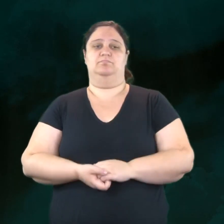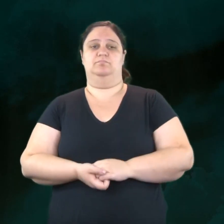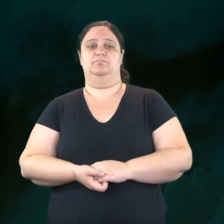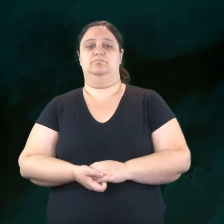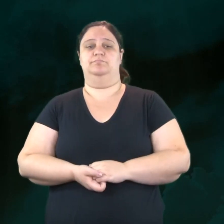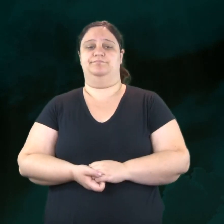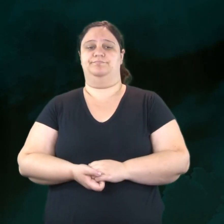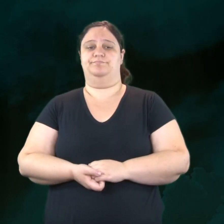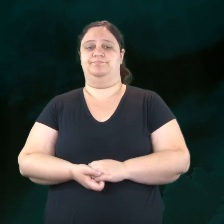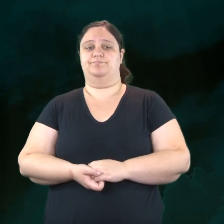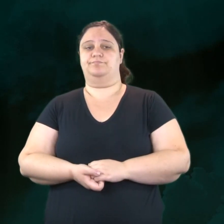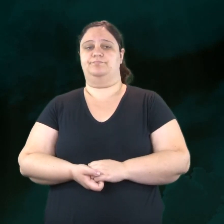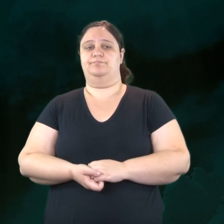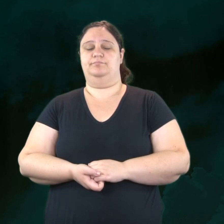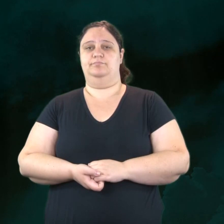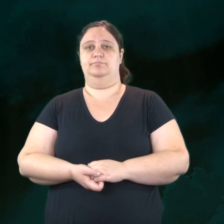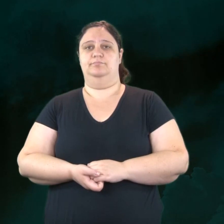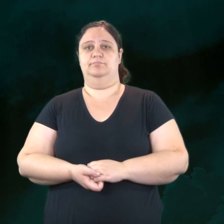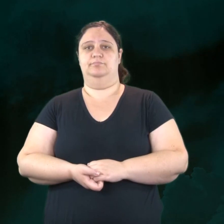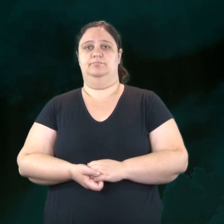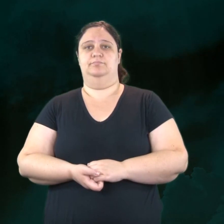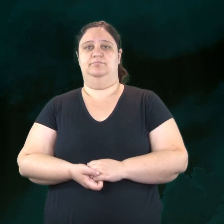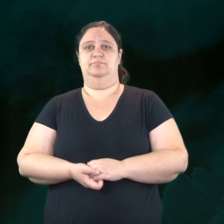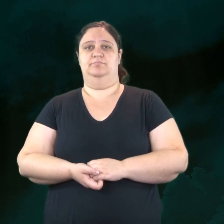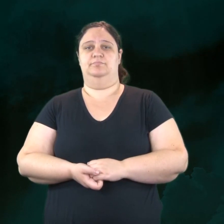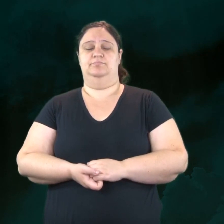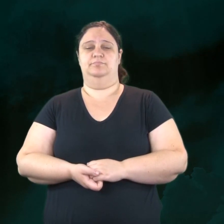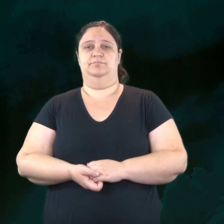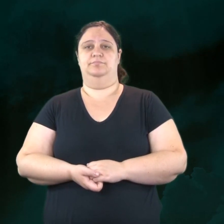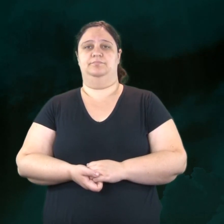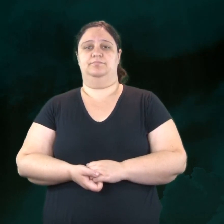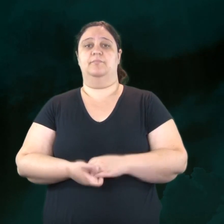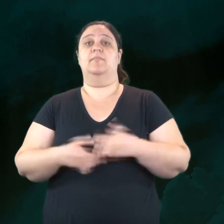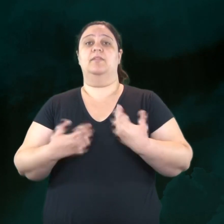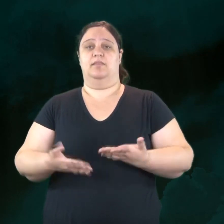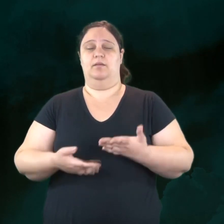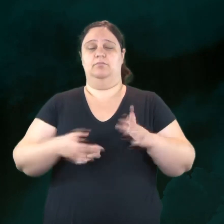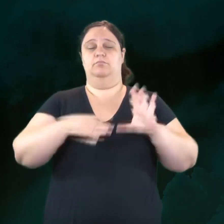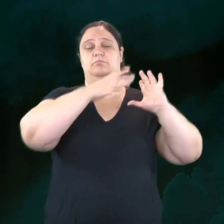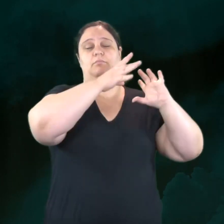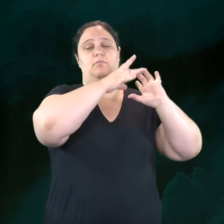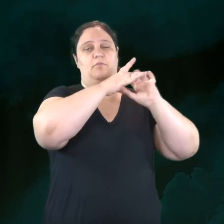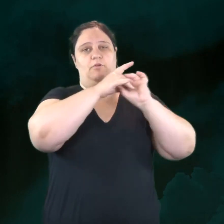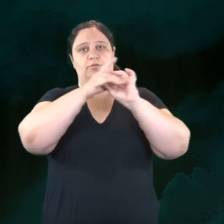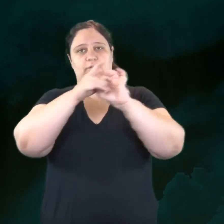Então, ó Senhor Jesus. Então, o pano de fundo